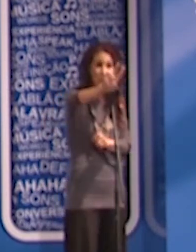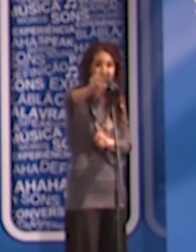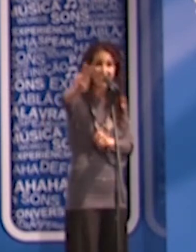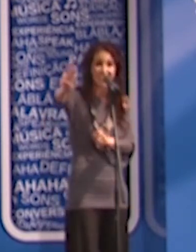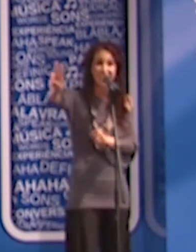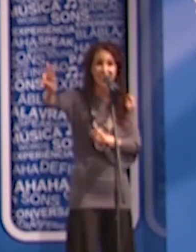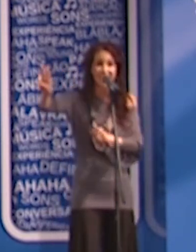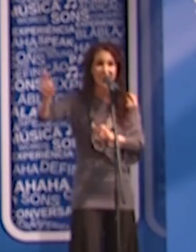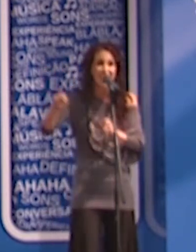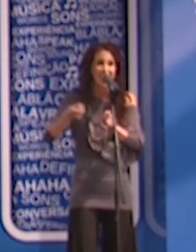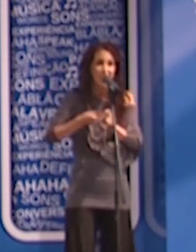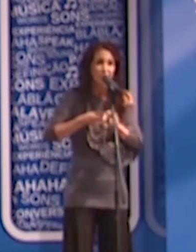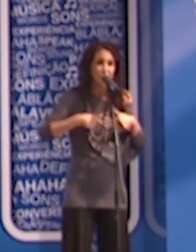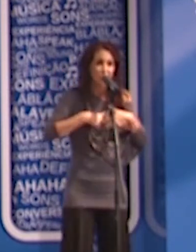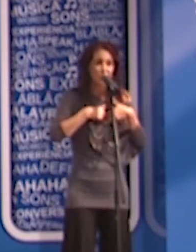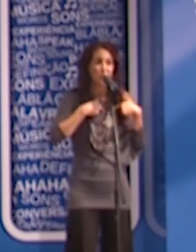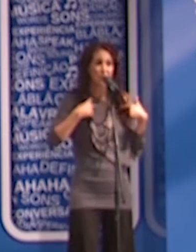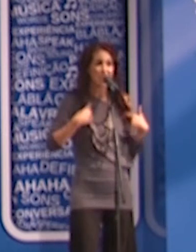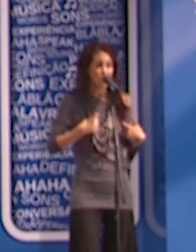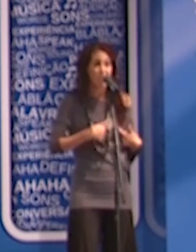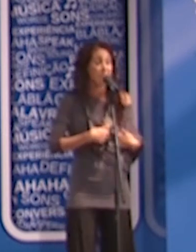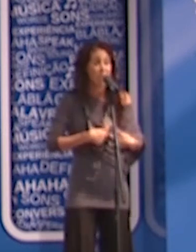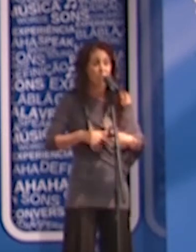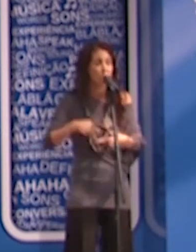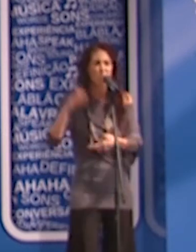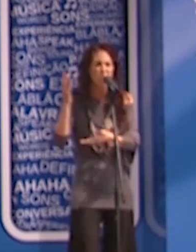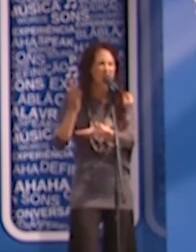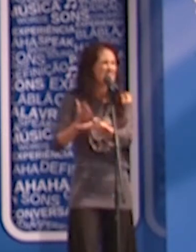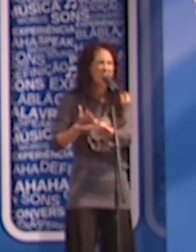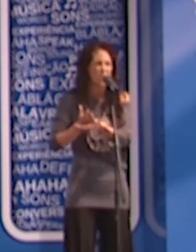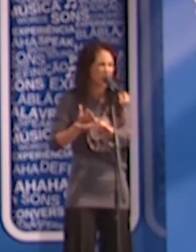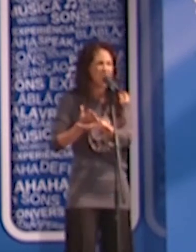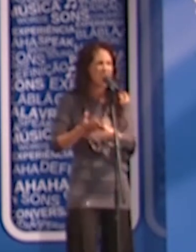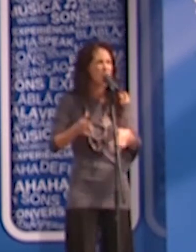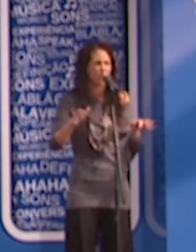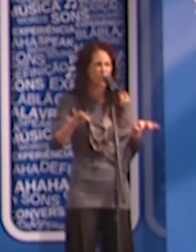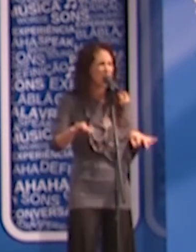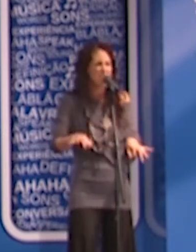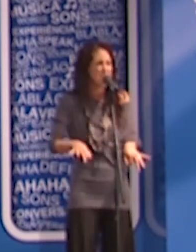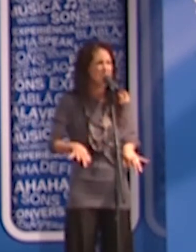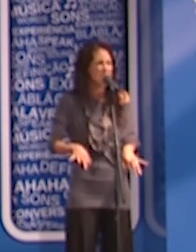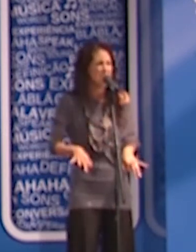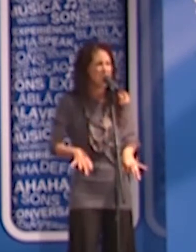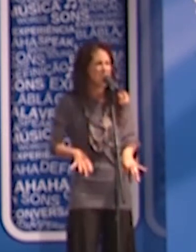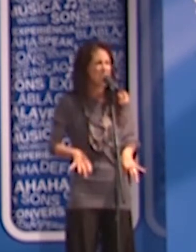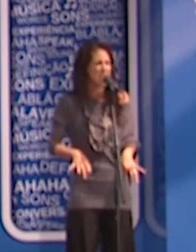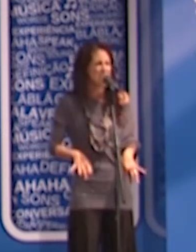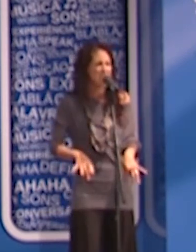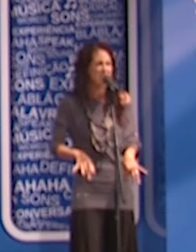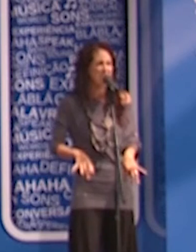perto da vista, do coração até ao fim.